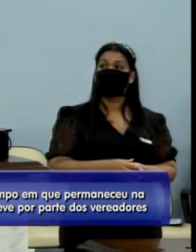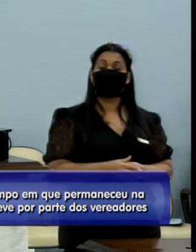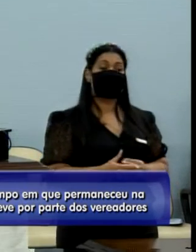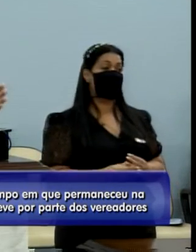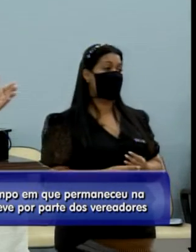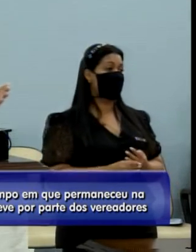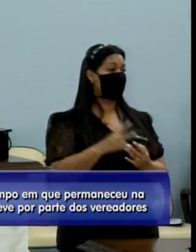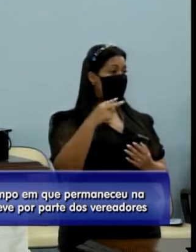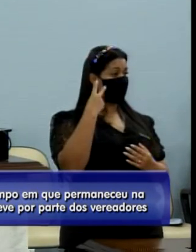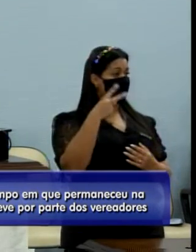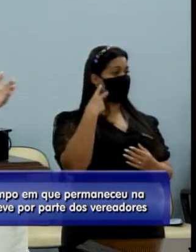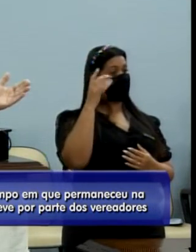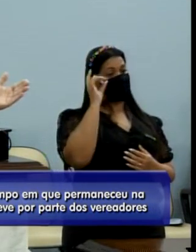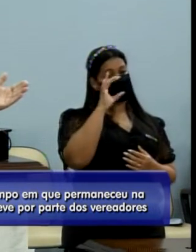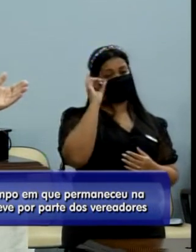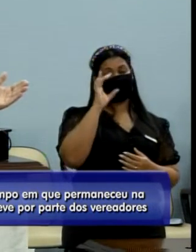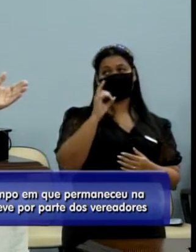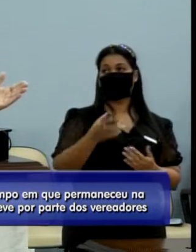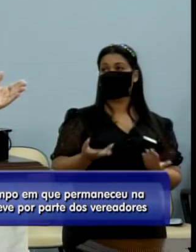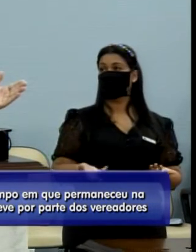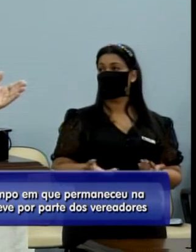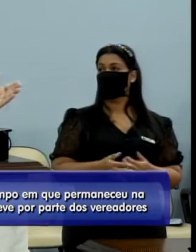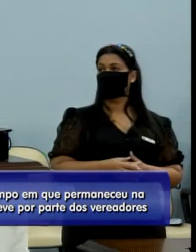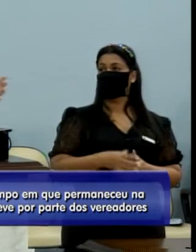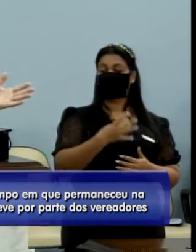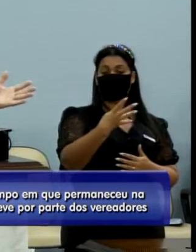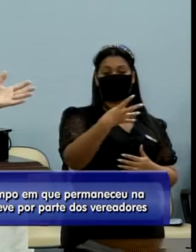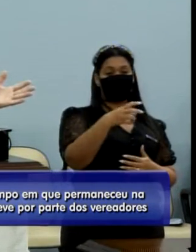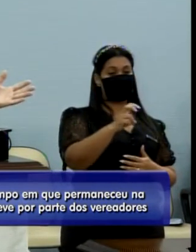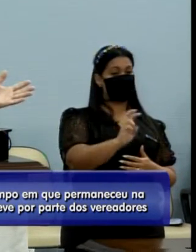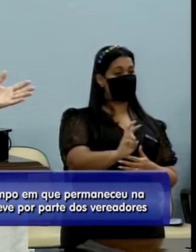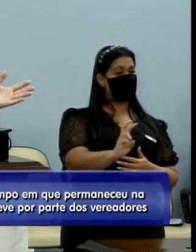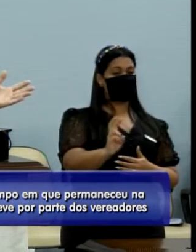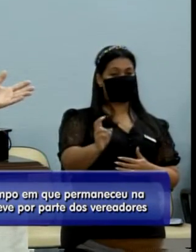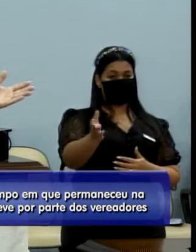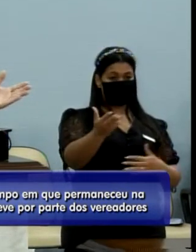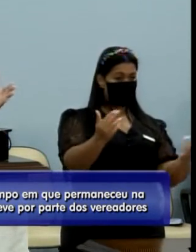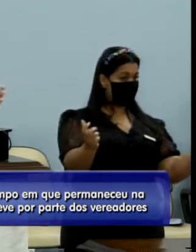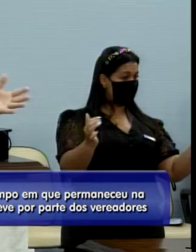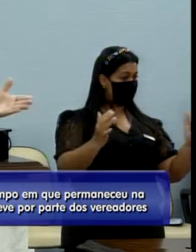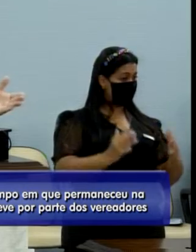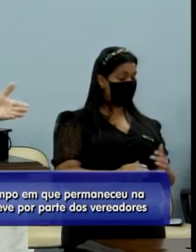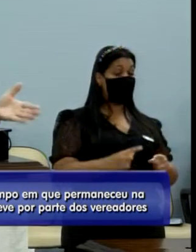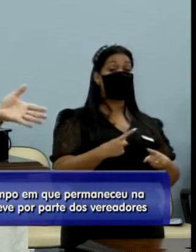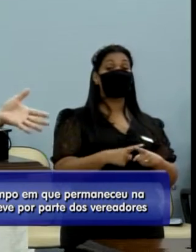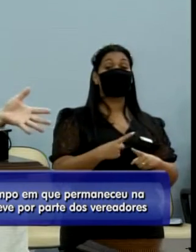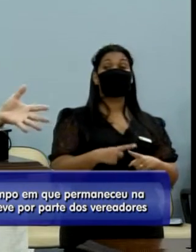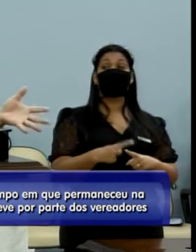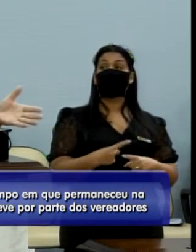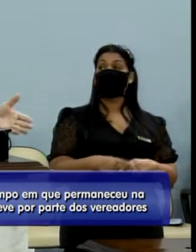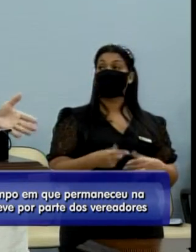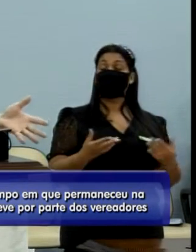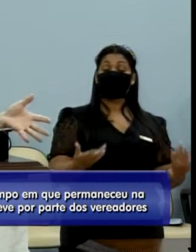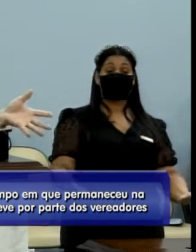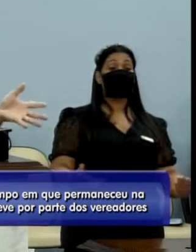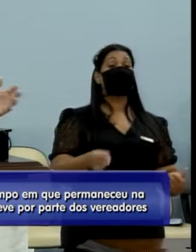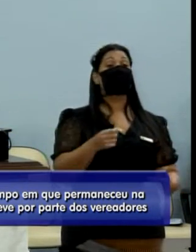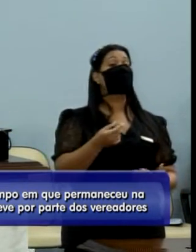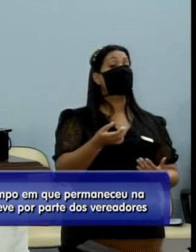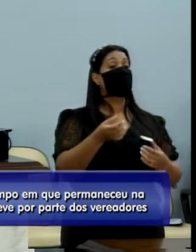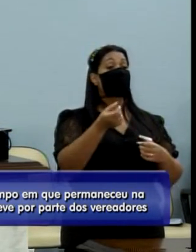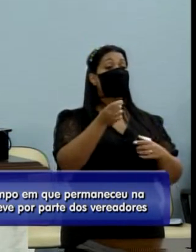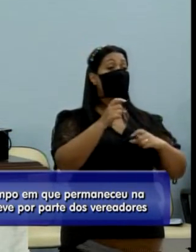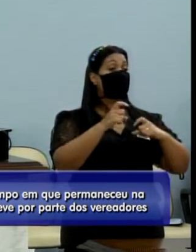Bruno Moura um vou embora depois vai trazer quatro cinco vai vai acontecer isso porque até consultório na Rua